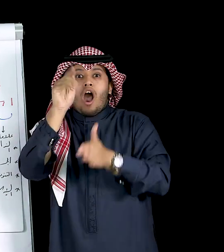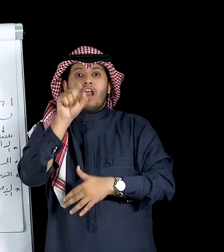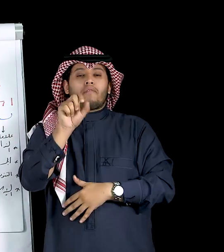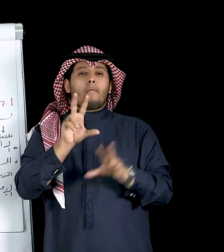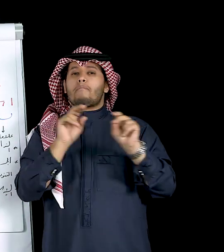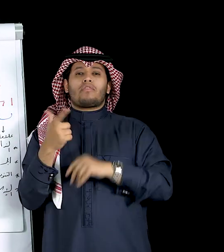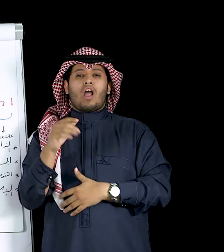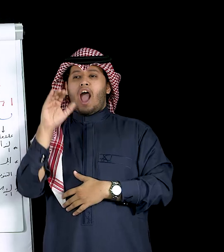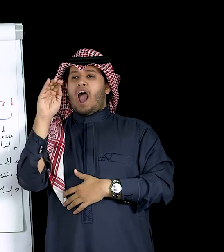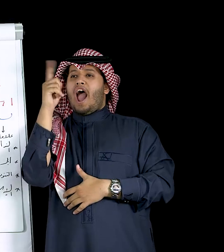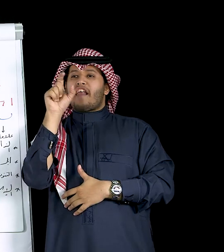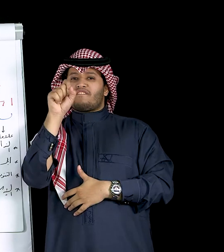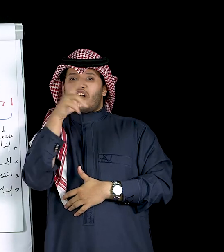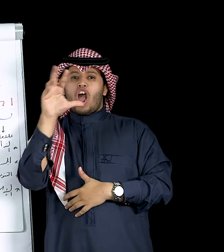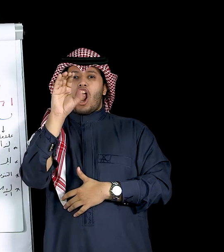فكحروف الجر